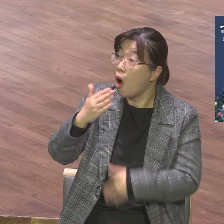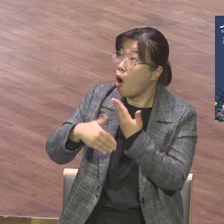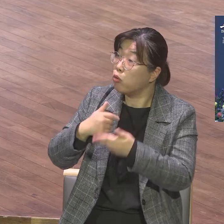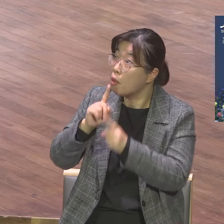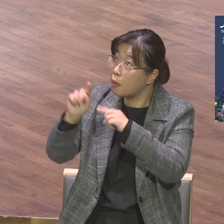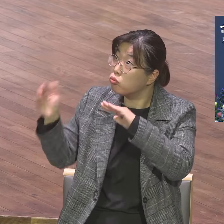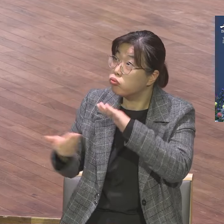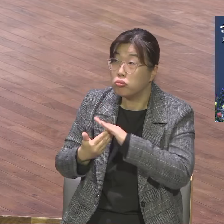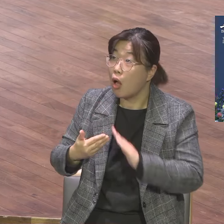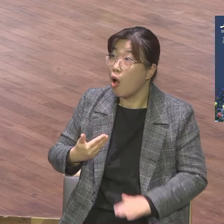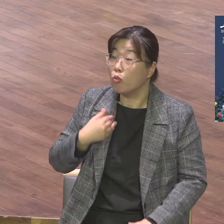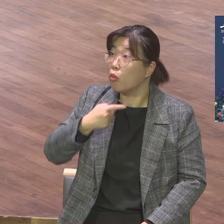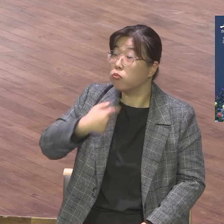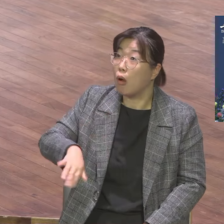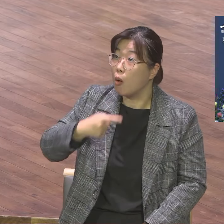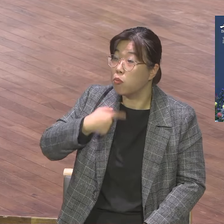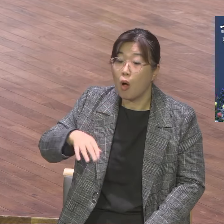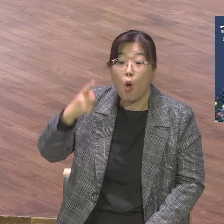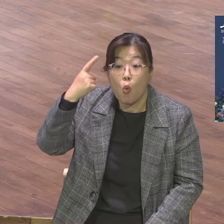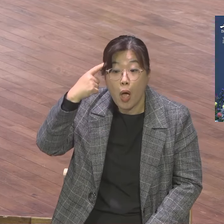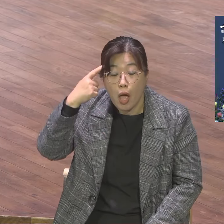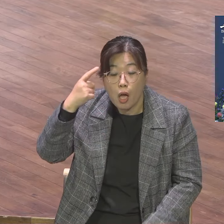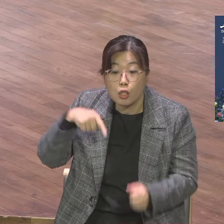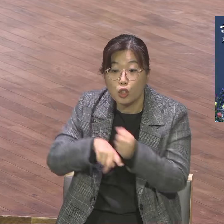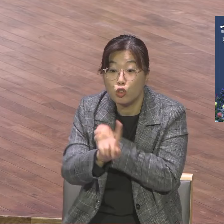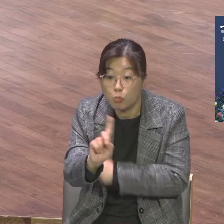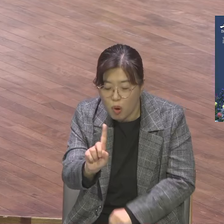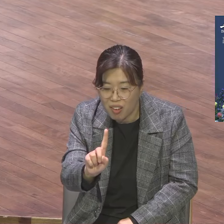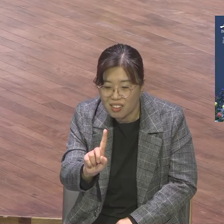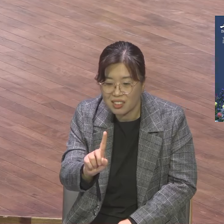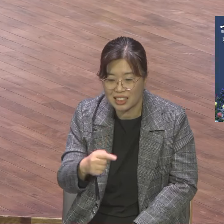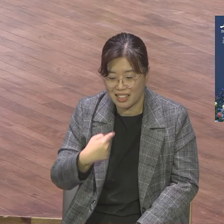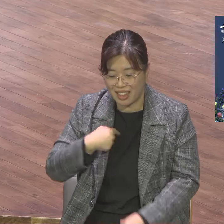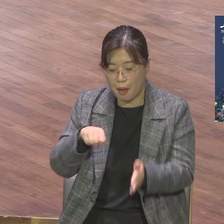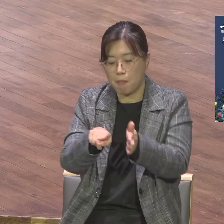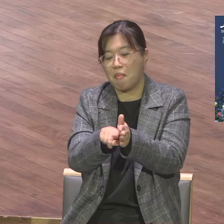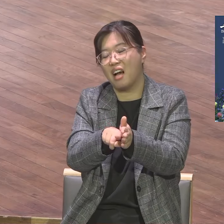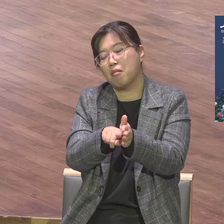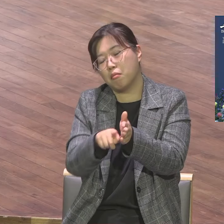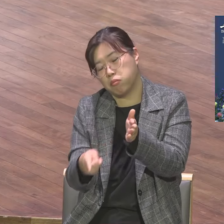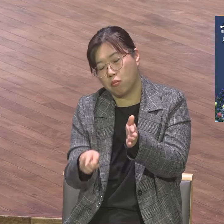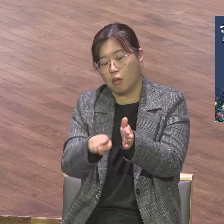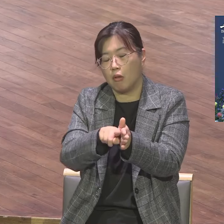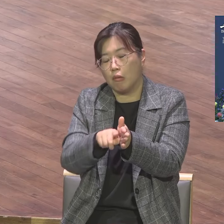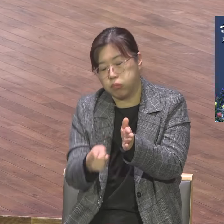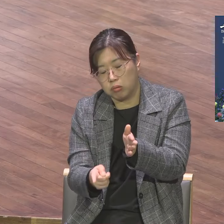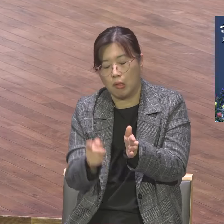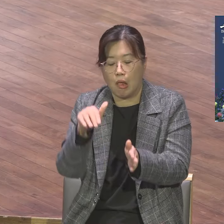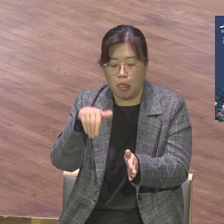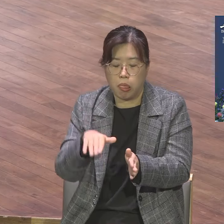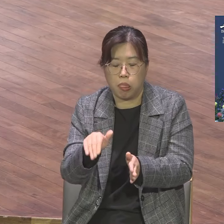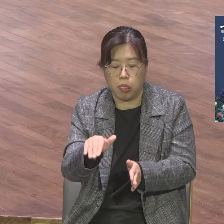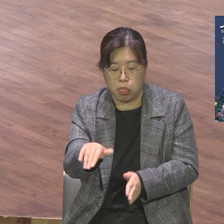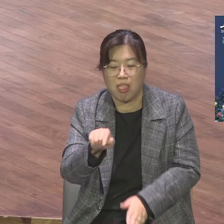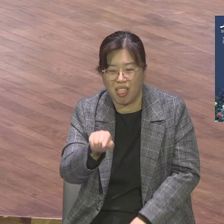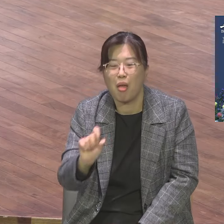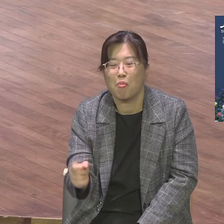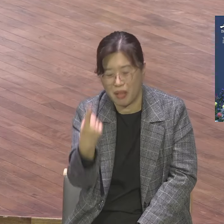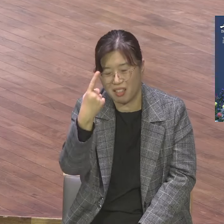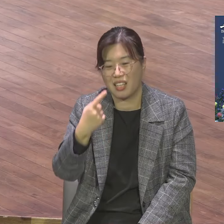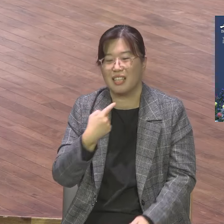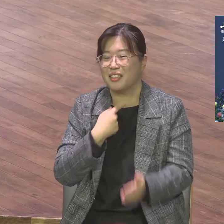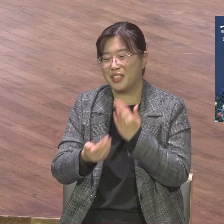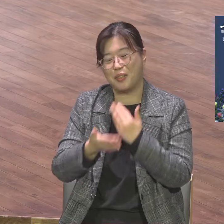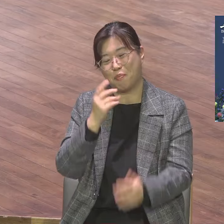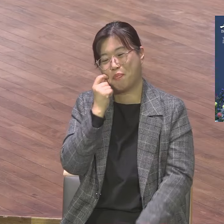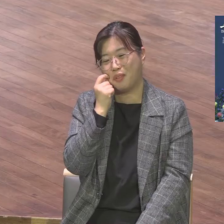우리가 흔들려요. 하나님께서는 우리를 위해서 모든 축복을 예비해 놓고 계십니다. 그 축복을 맛보는